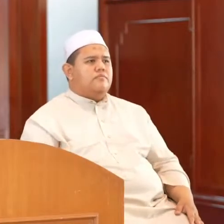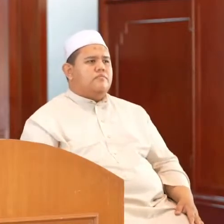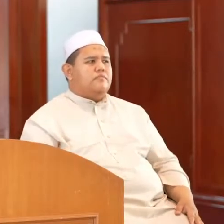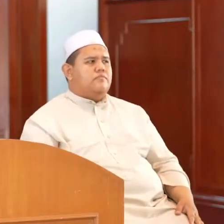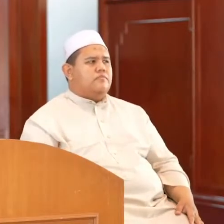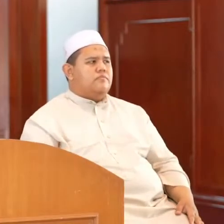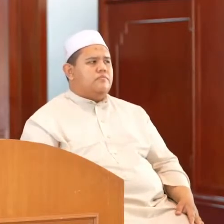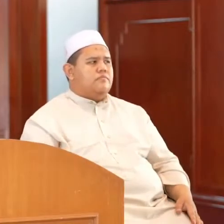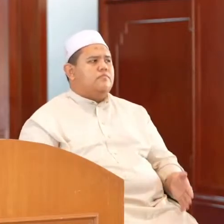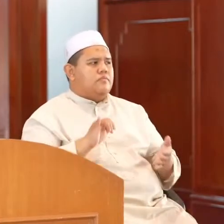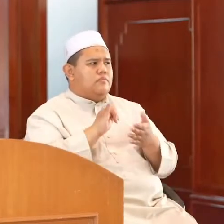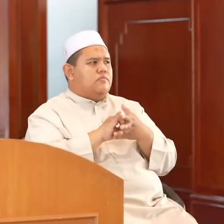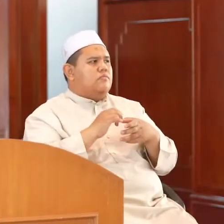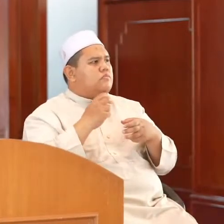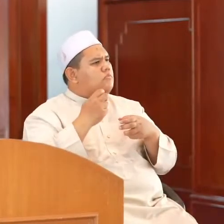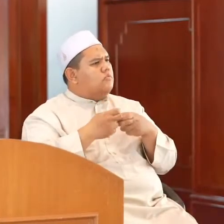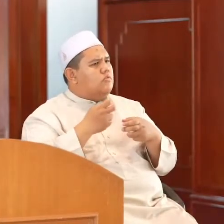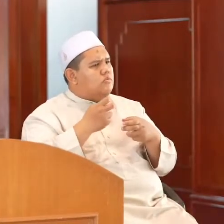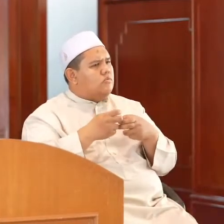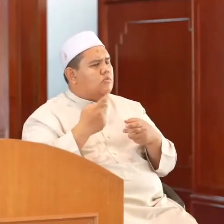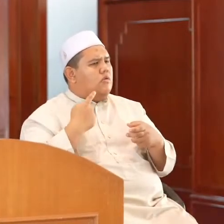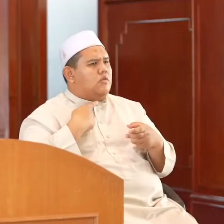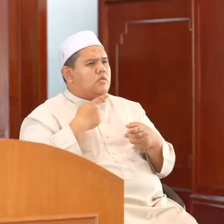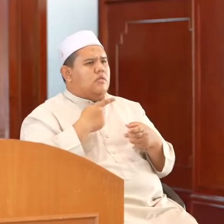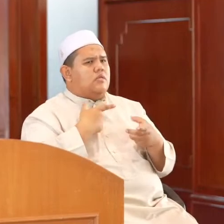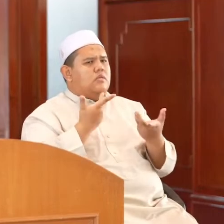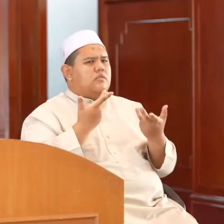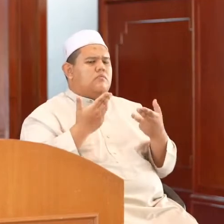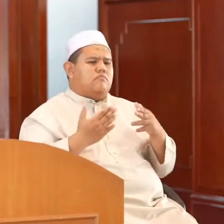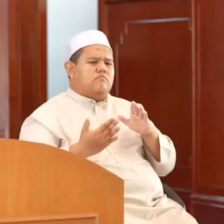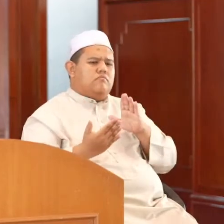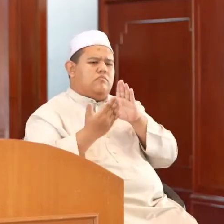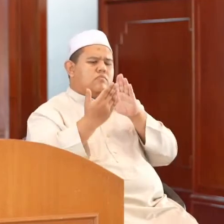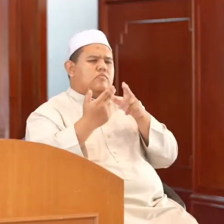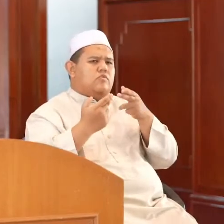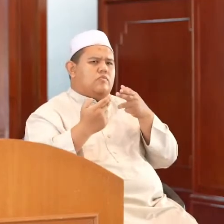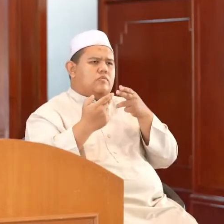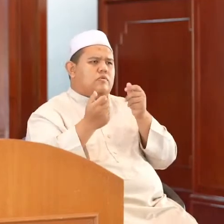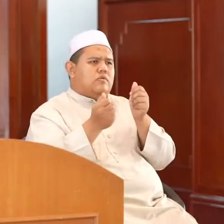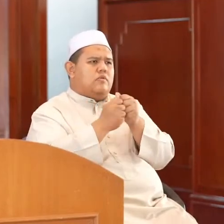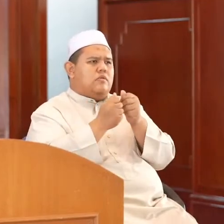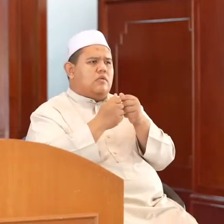Ini payah tuan-tuan. Kita berinteraksi dengan dosa ni tuan-tuan,